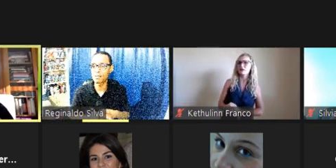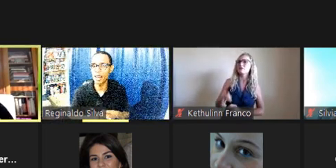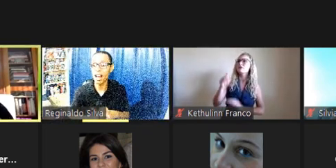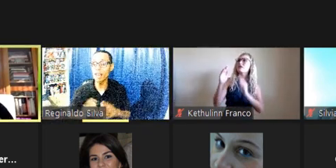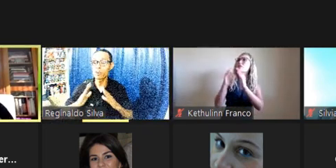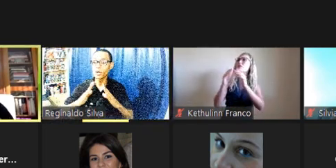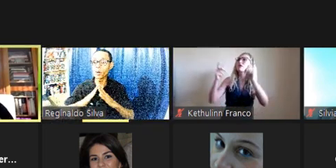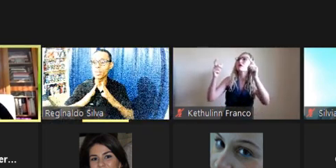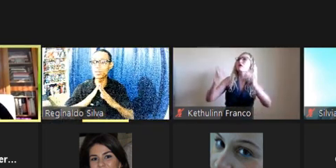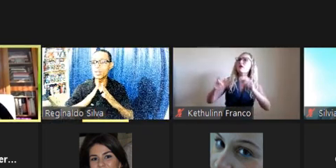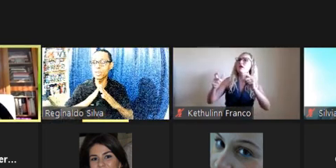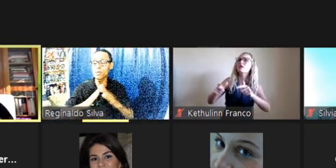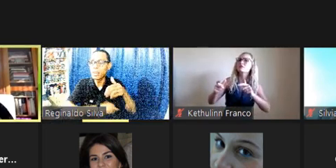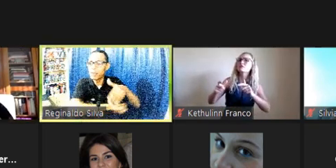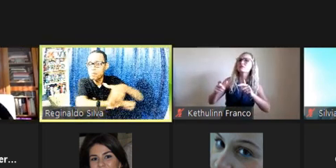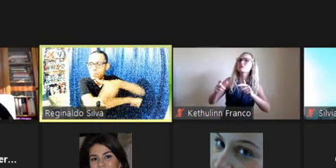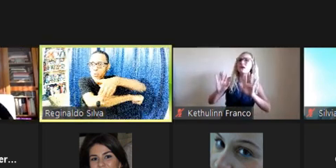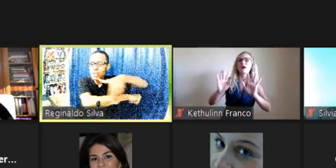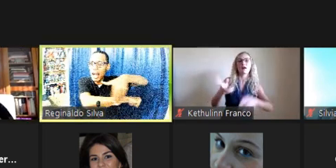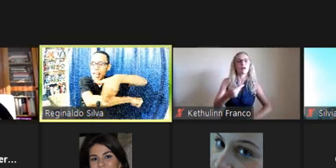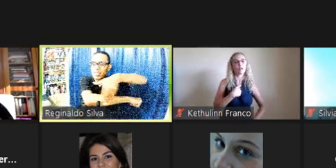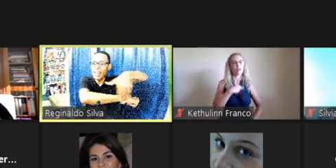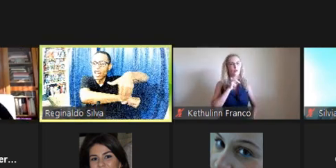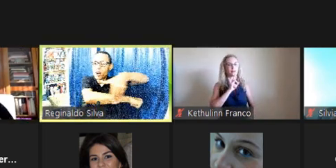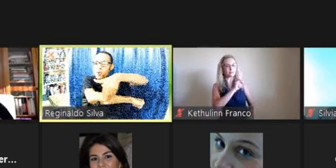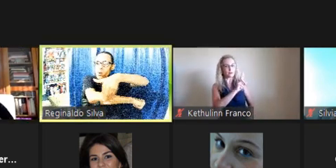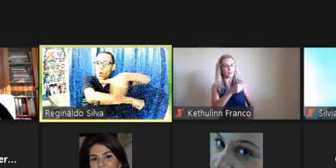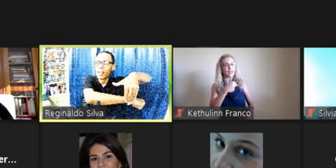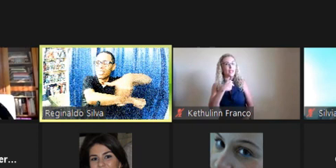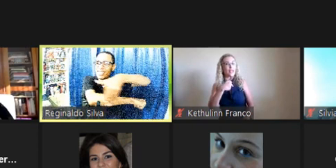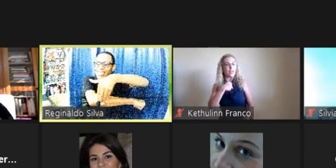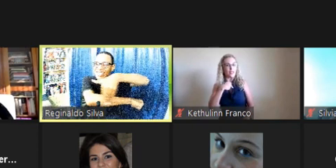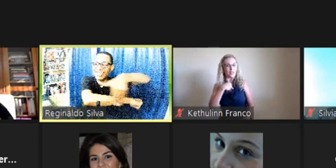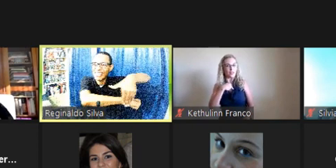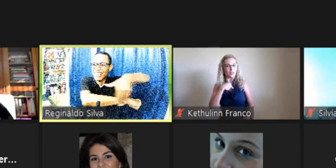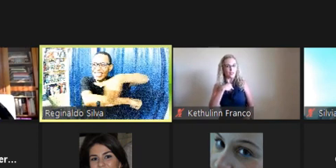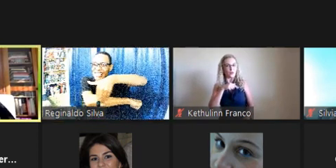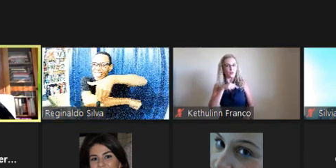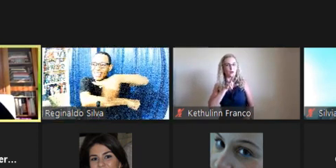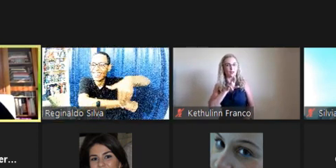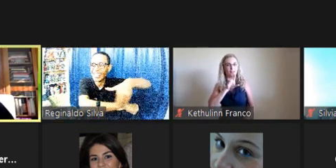você vai, eu resido, ele vai, casa, é rua.